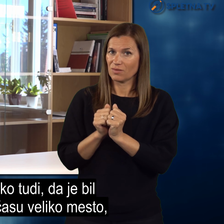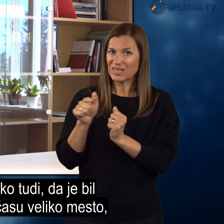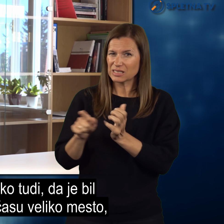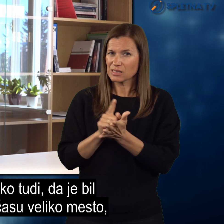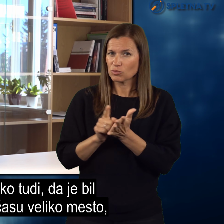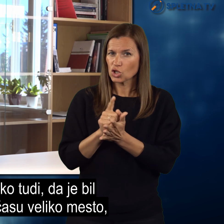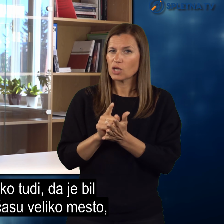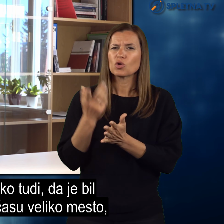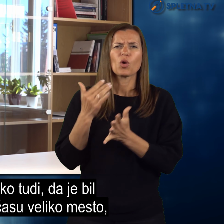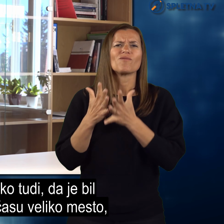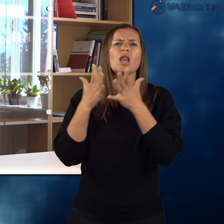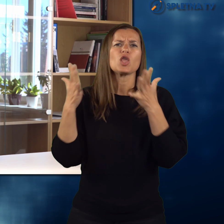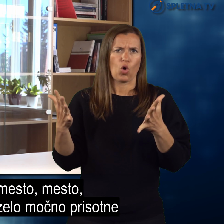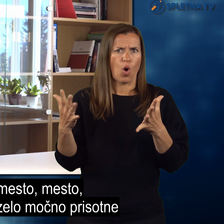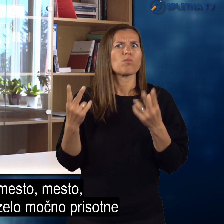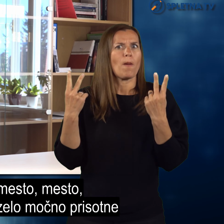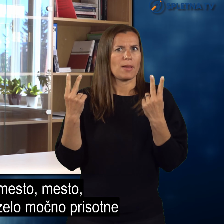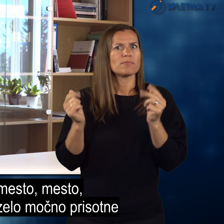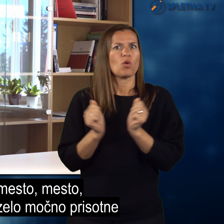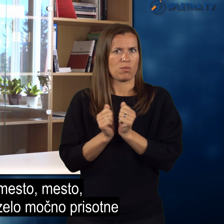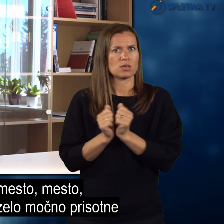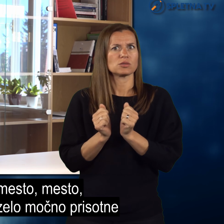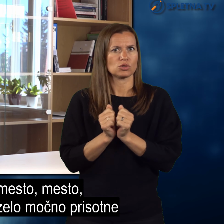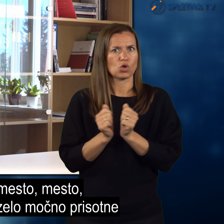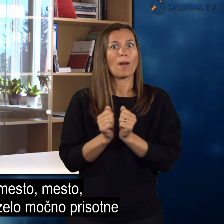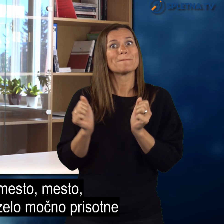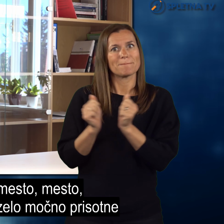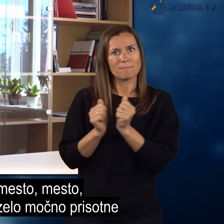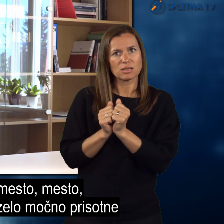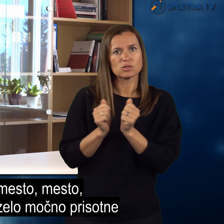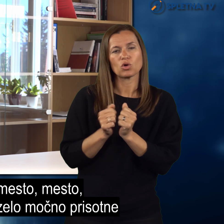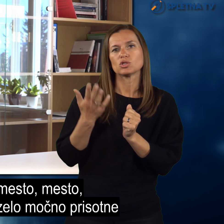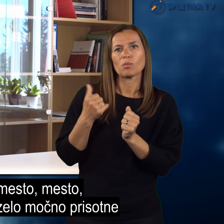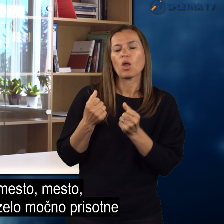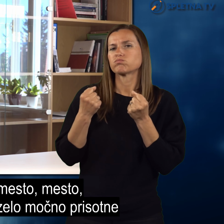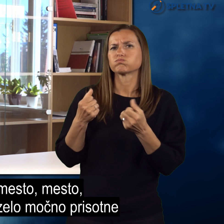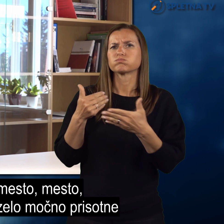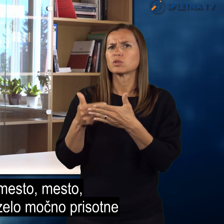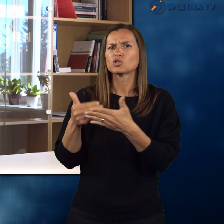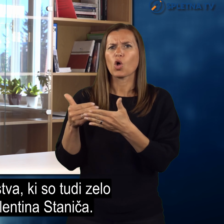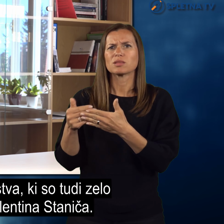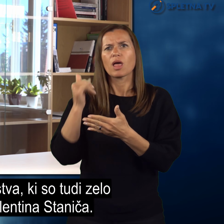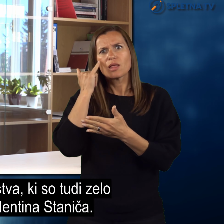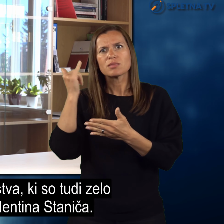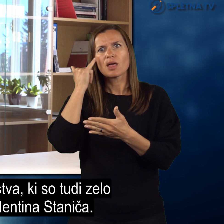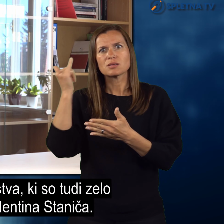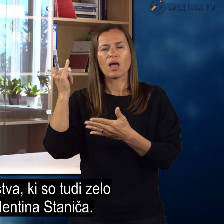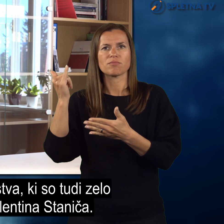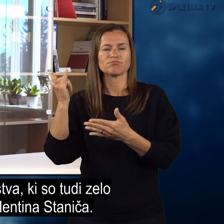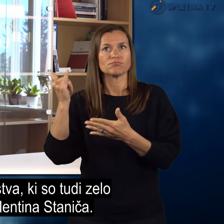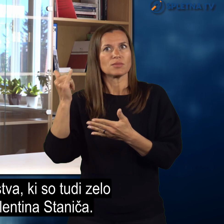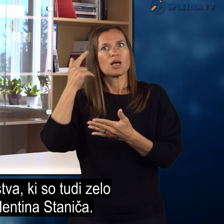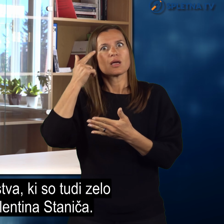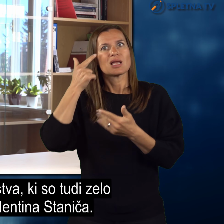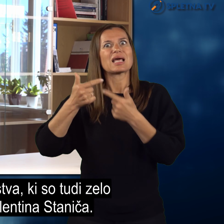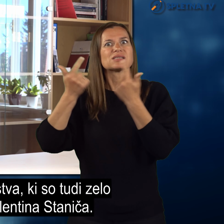času veliko mesto, pomembno mesto, mesto, v katerem so bile zelo močno prisotne ideje razsvetljenstva, ki so